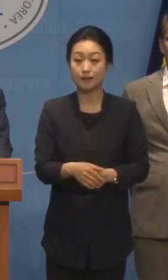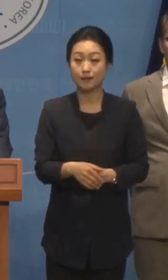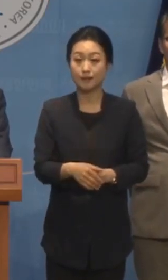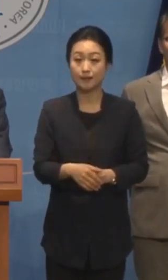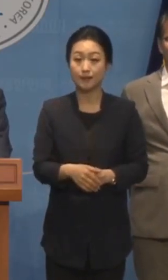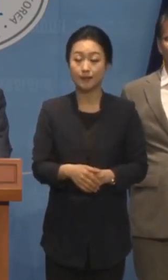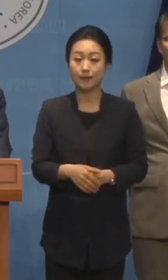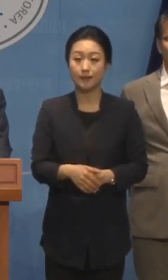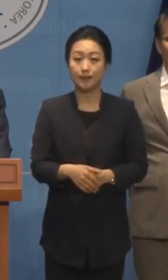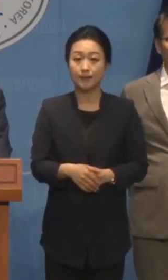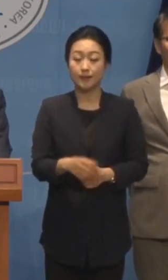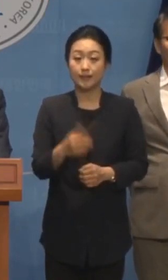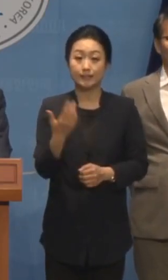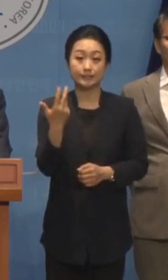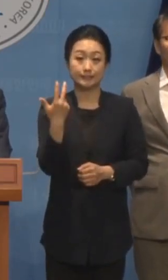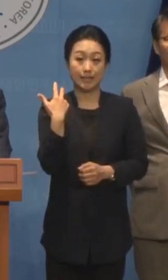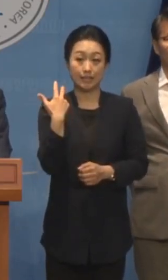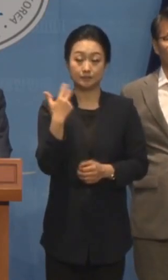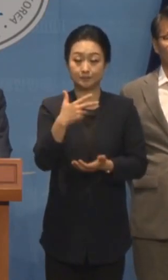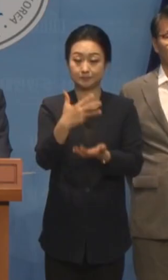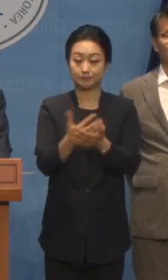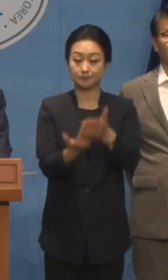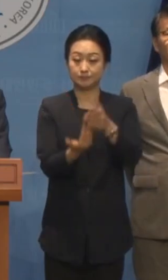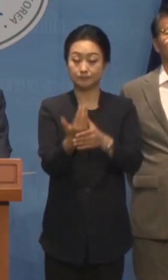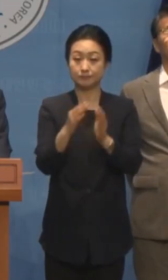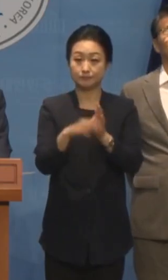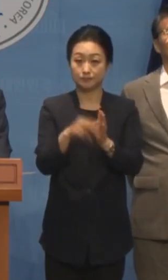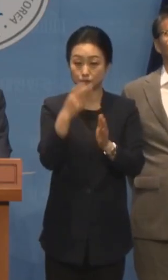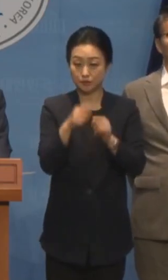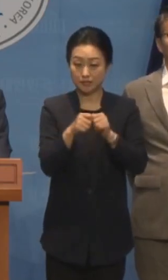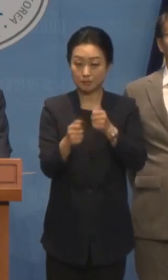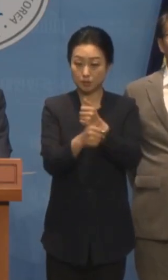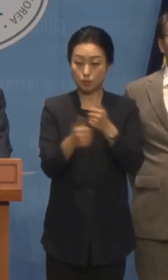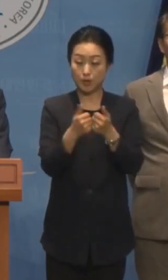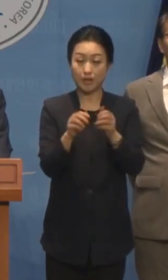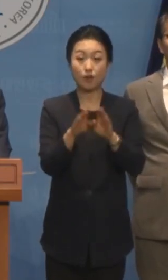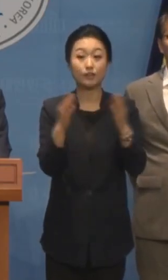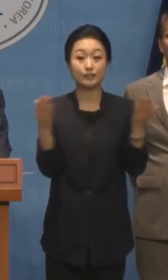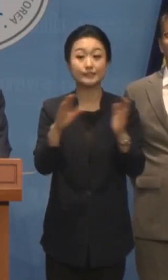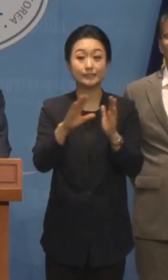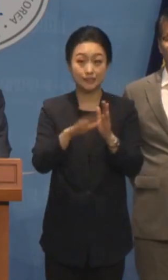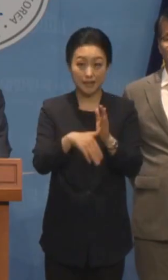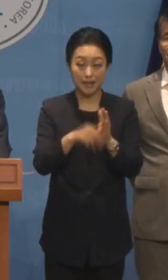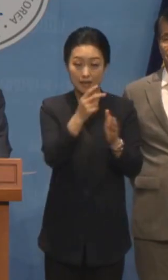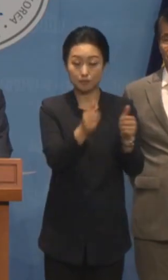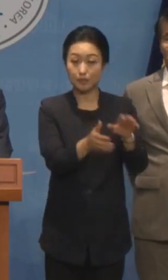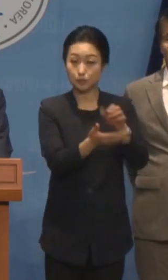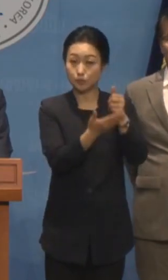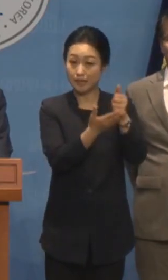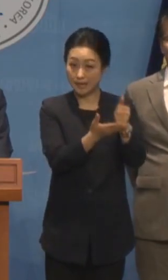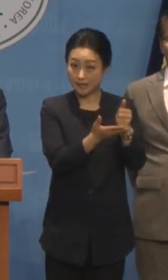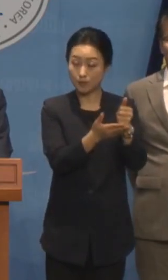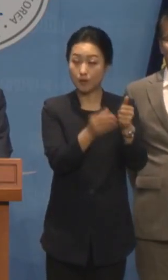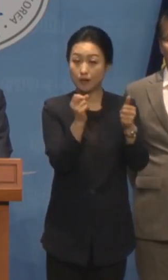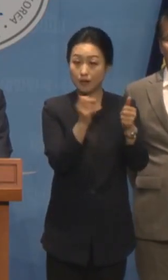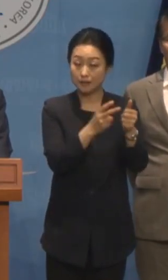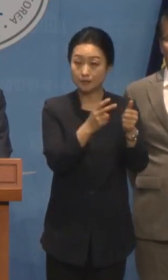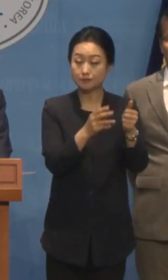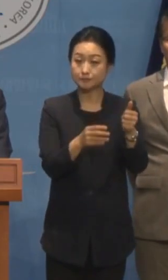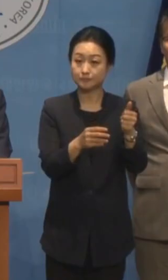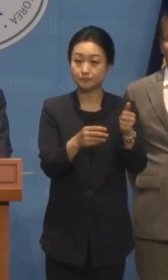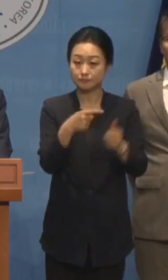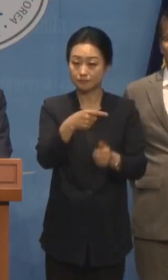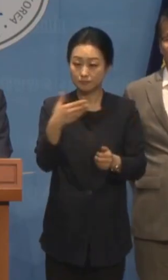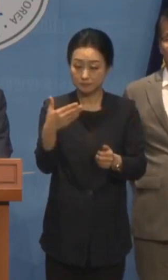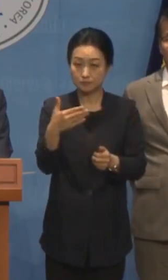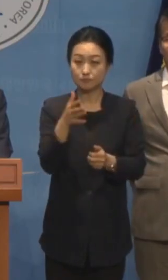아니라는 얘기죠. 실제로 지난 이태원 참사 당시 수사심의위원회가 열렸고 김강호 총장 측과 그리고 최성범 전